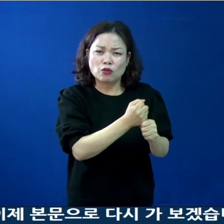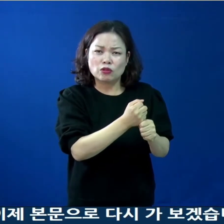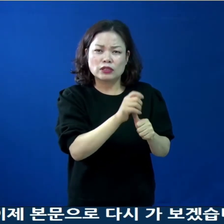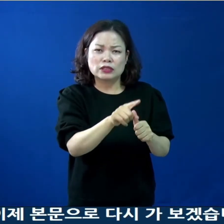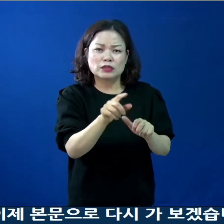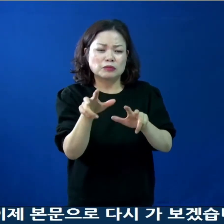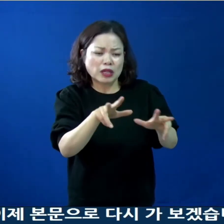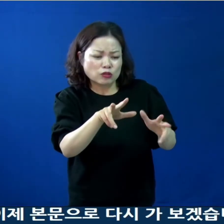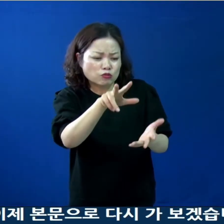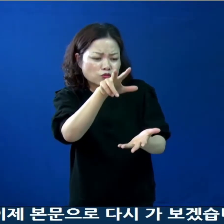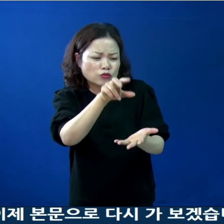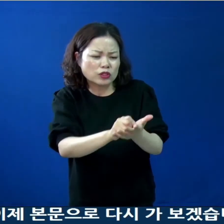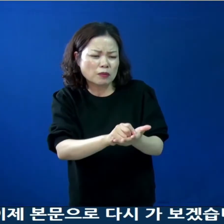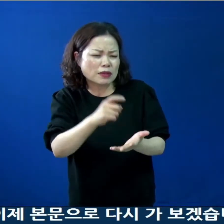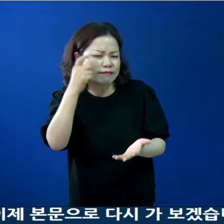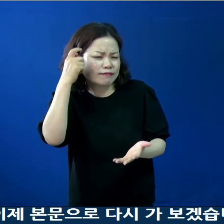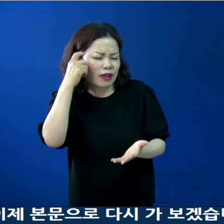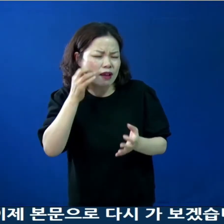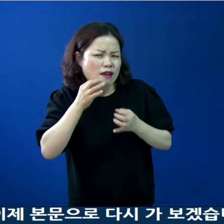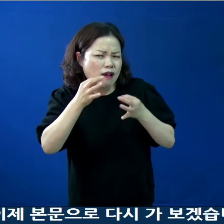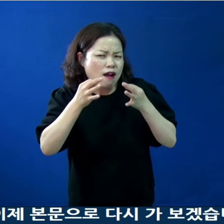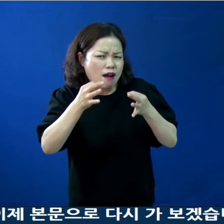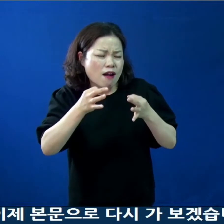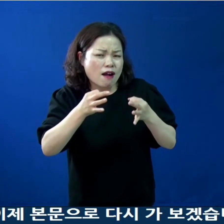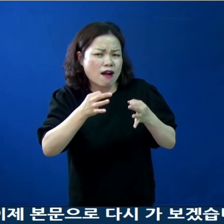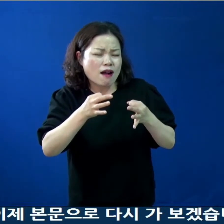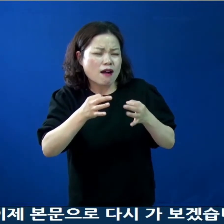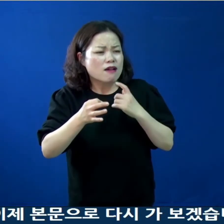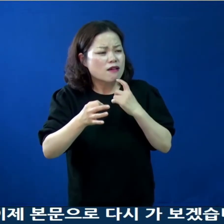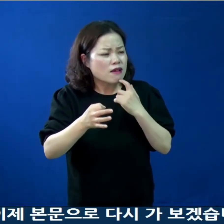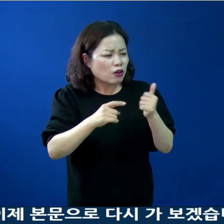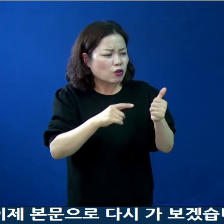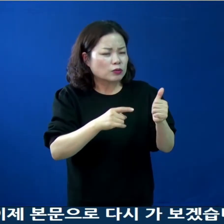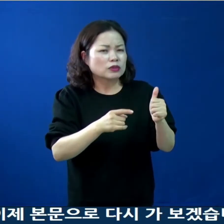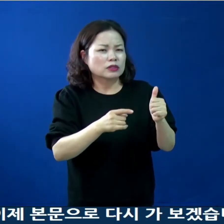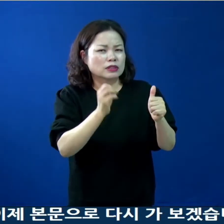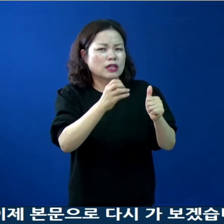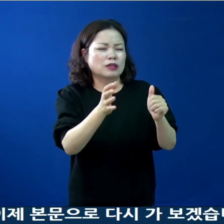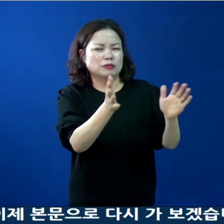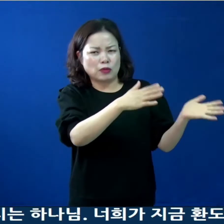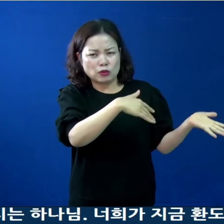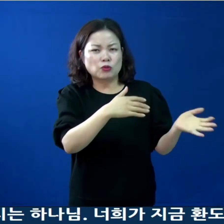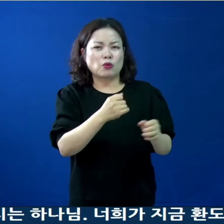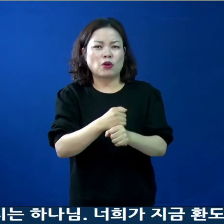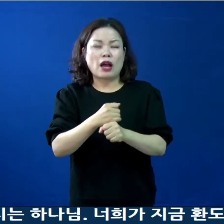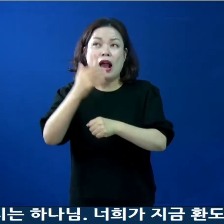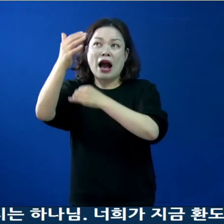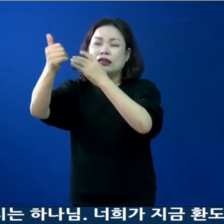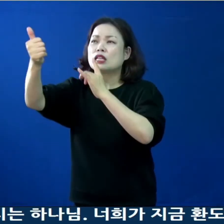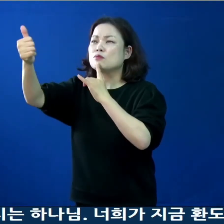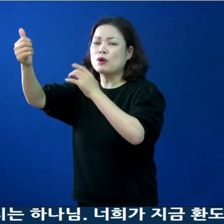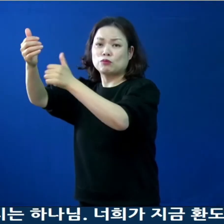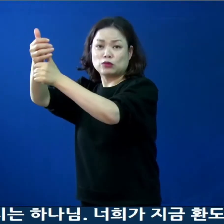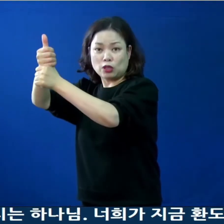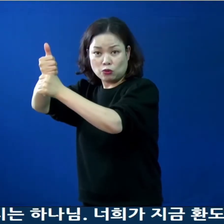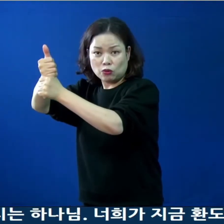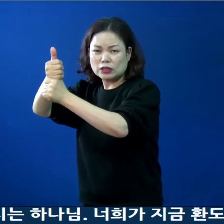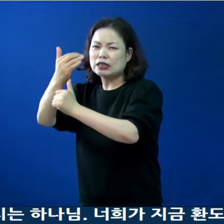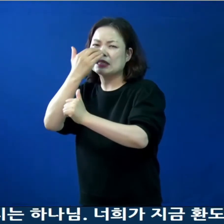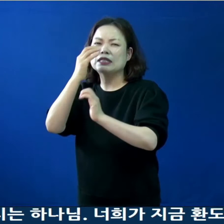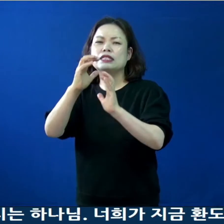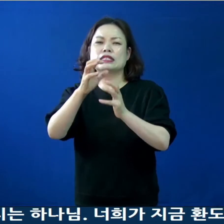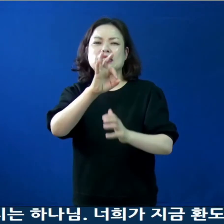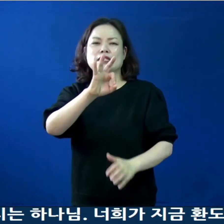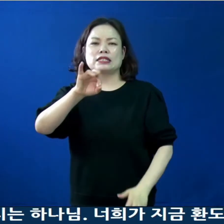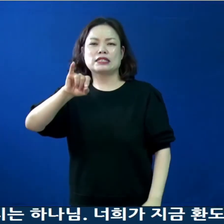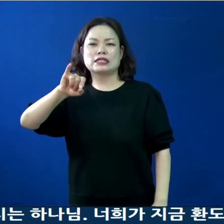있는 문제만 붙잡고 애를 쓰는 그 야곱을 내가 죽이고 하나님만 붙잡고 사는 이스라엘로 지금